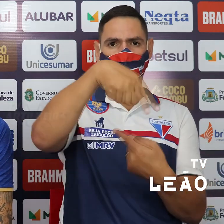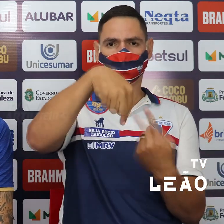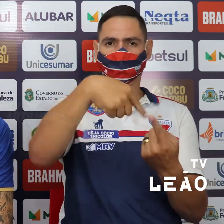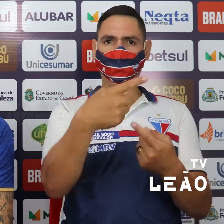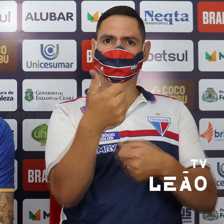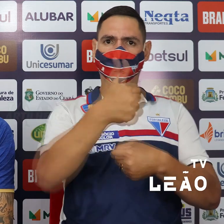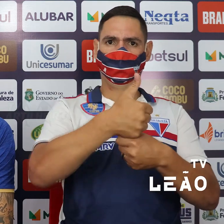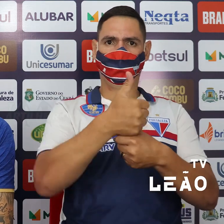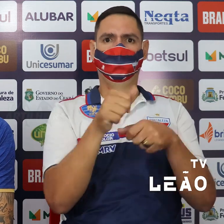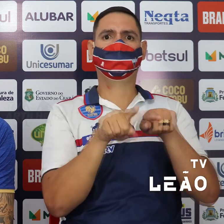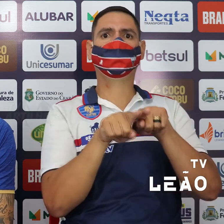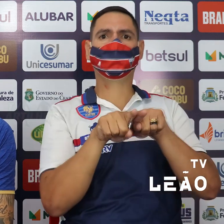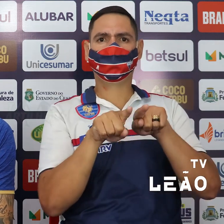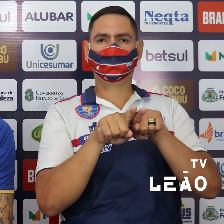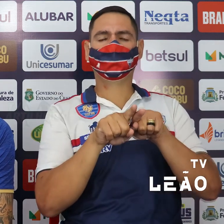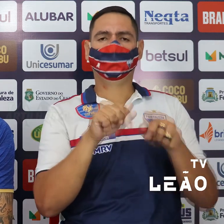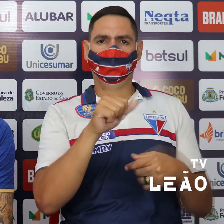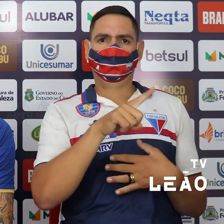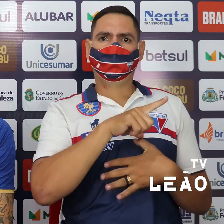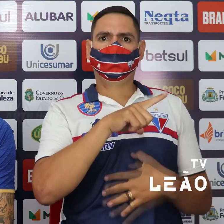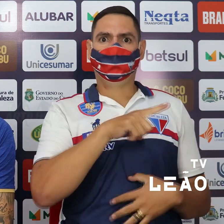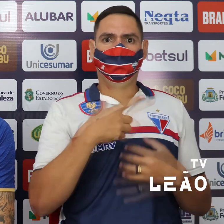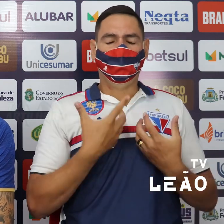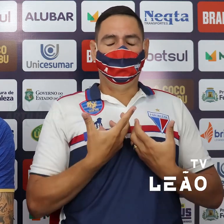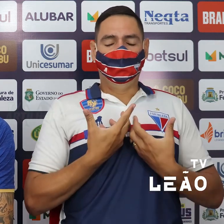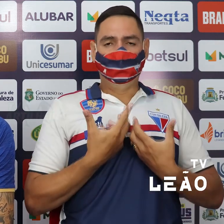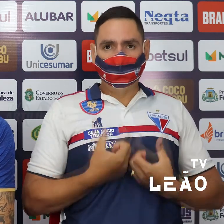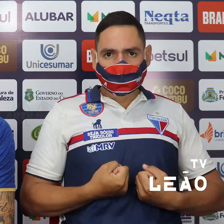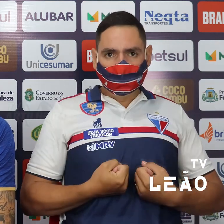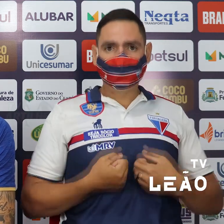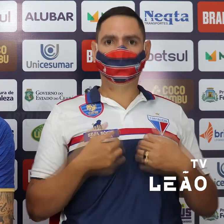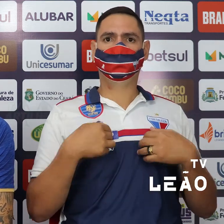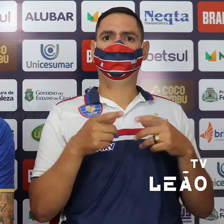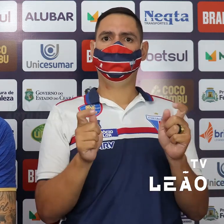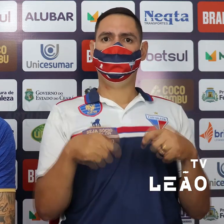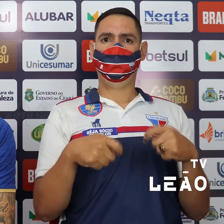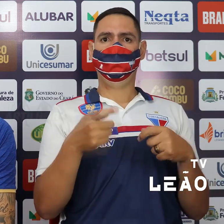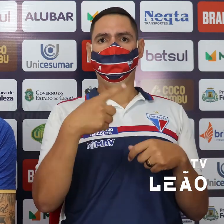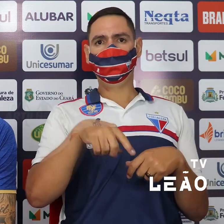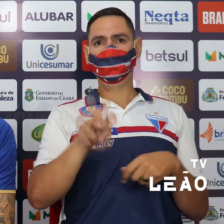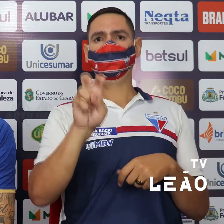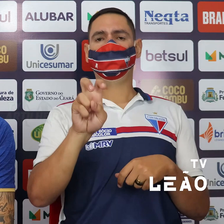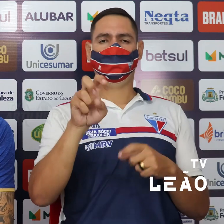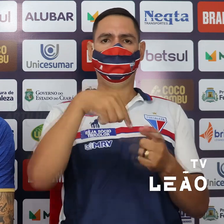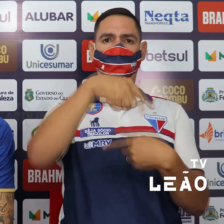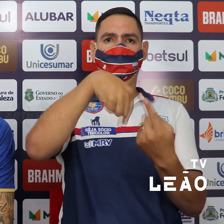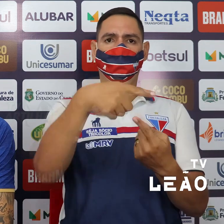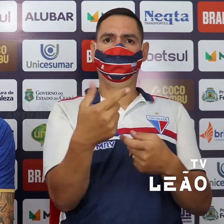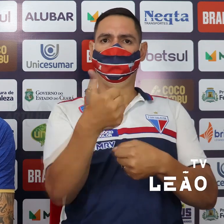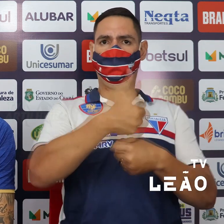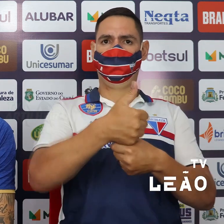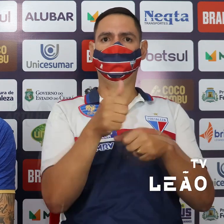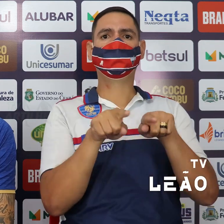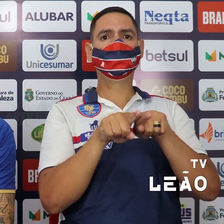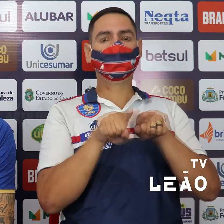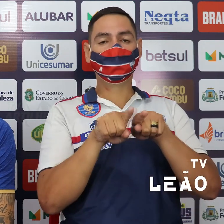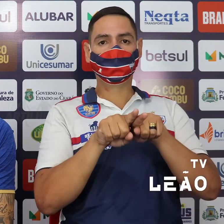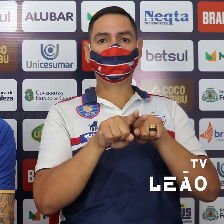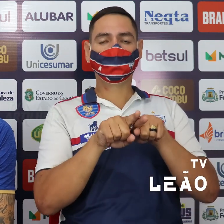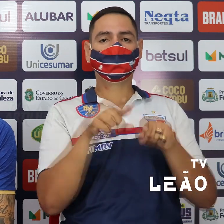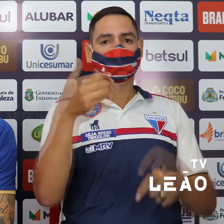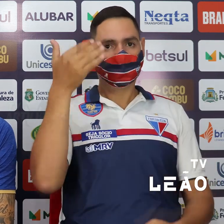no seu limite, tem que estudar bastante, porque se cansado ainda tem mais 5 trocas durante o jogo, e ele pede